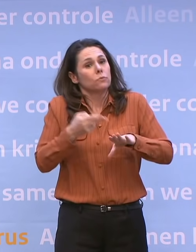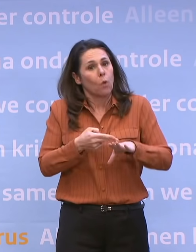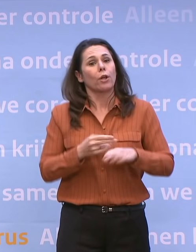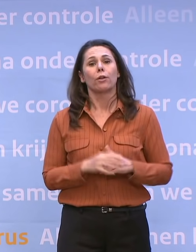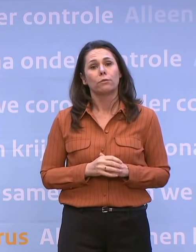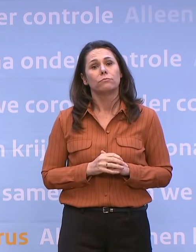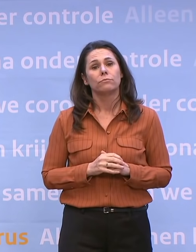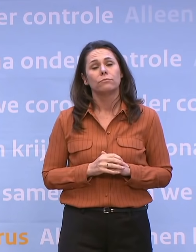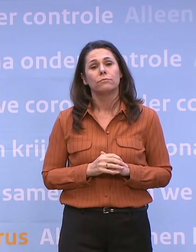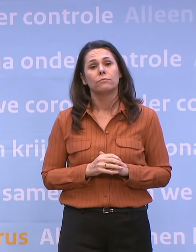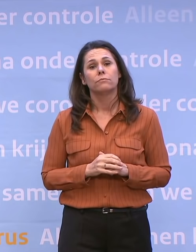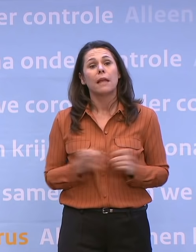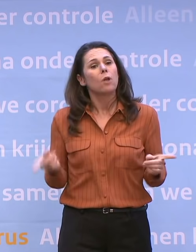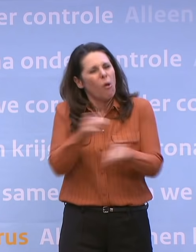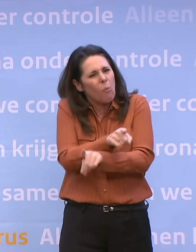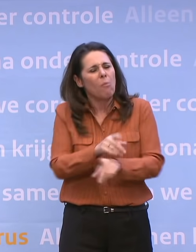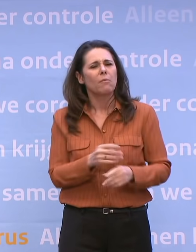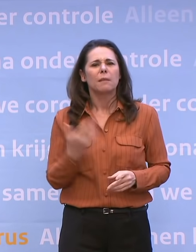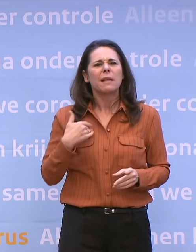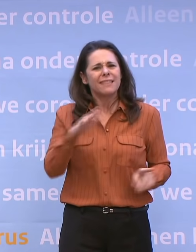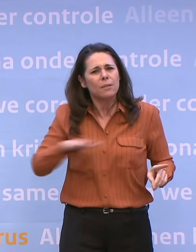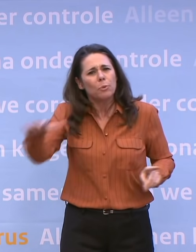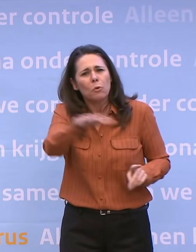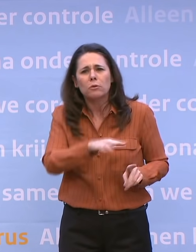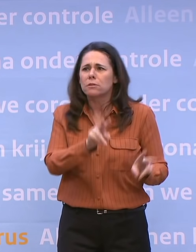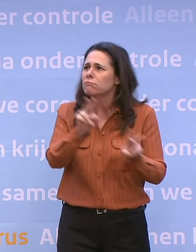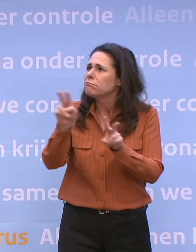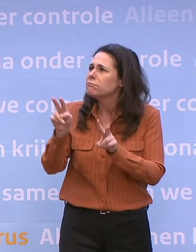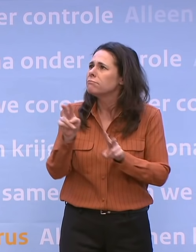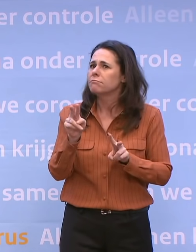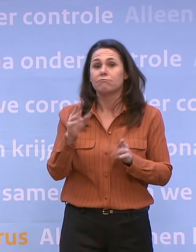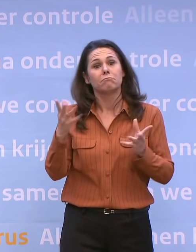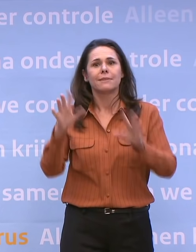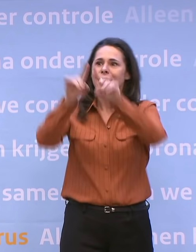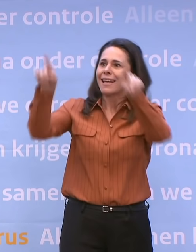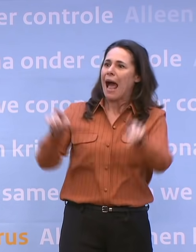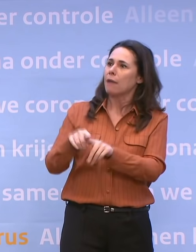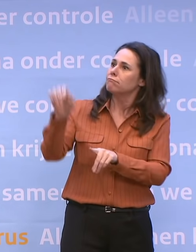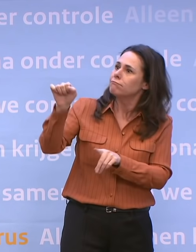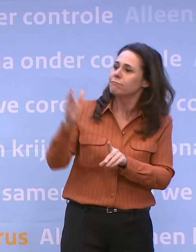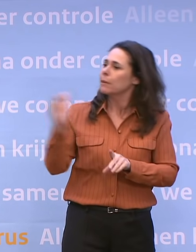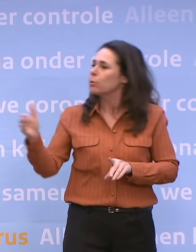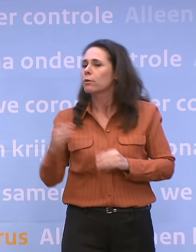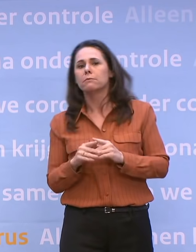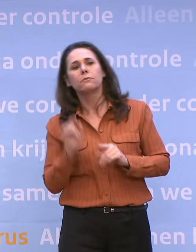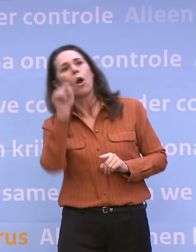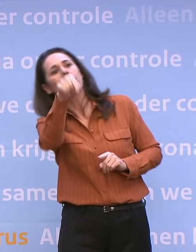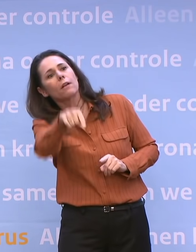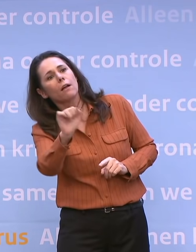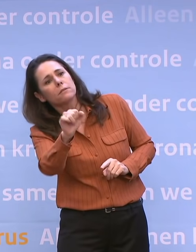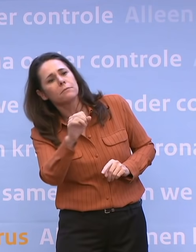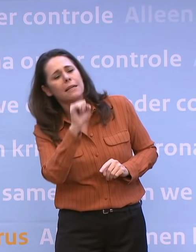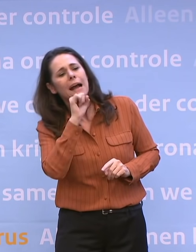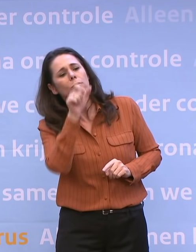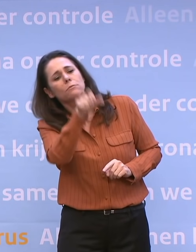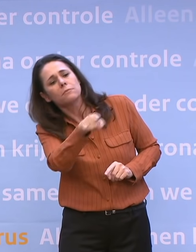is. En andersom, kijk ook naar de mensen in je buurt. En klop een keer op het raam bij de buren of aan de overkant bij die oudere